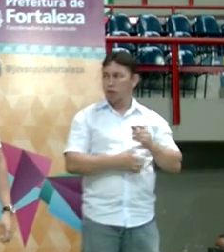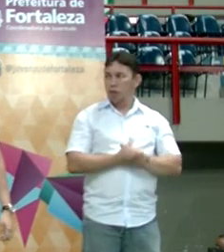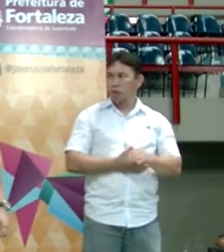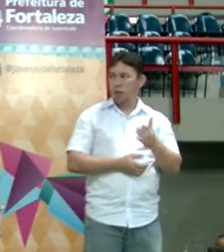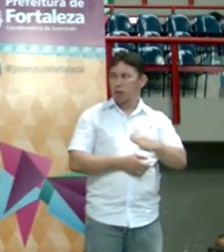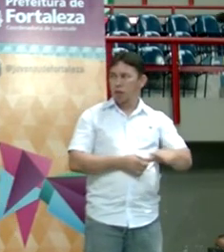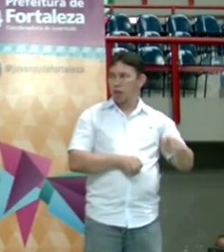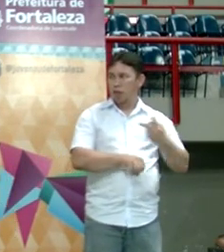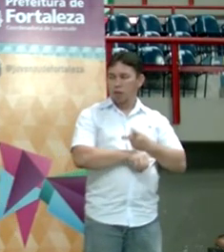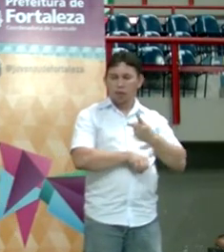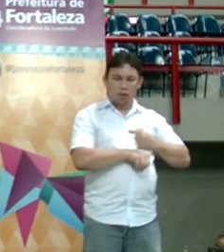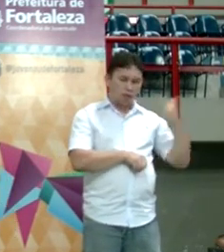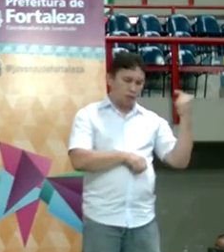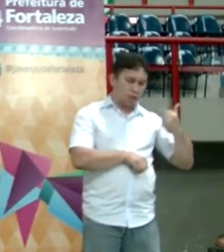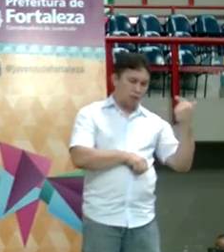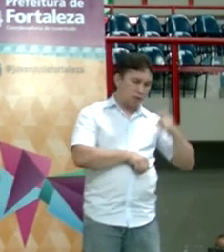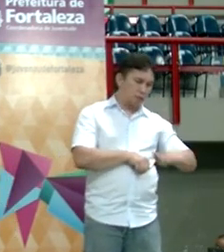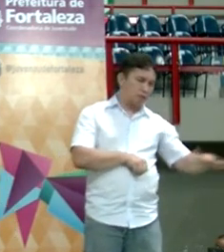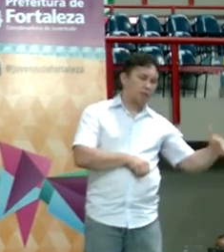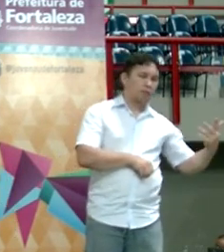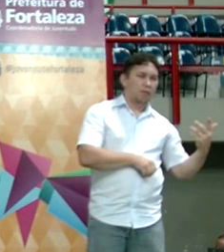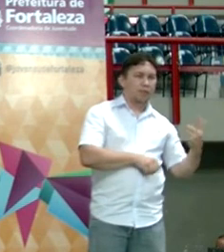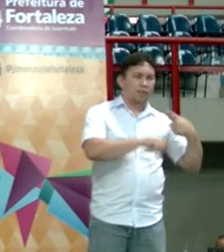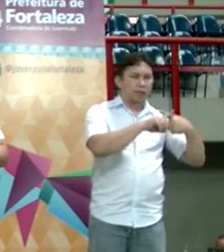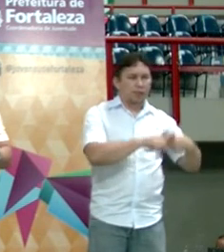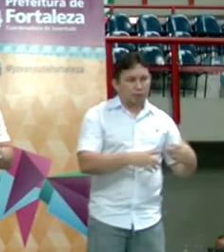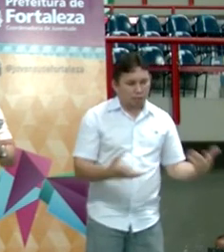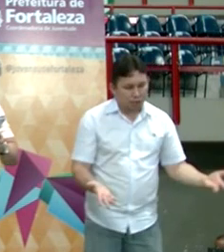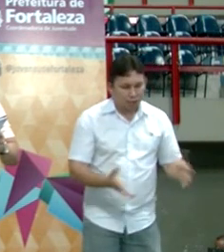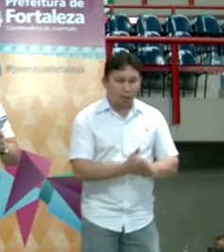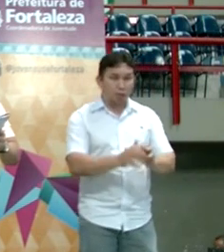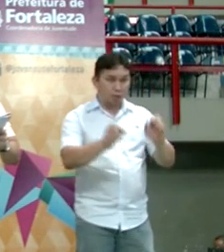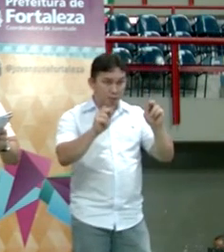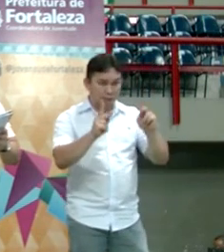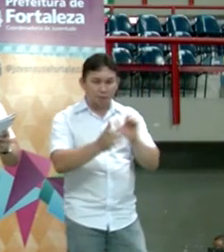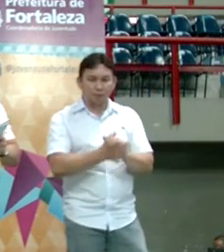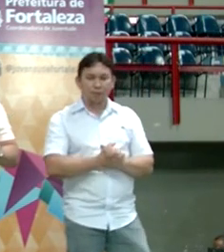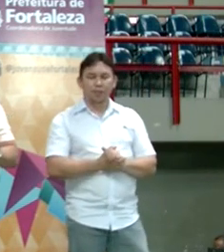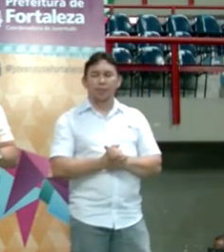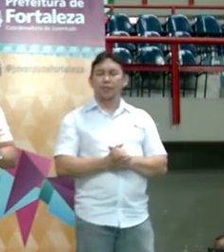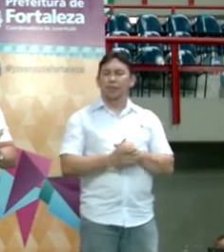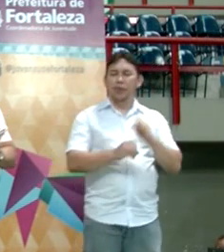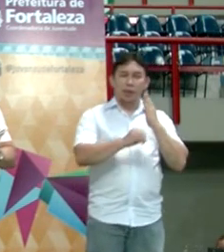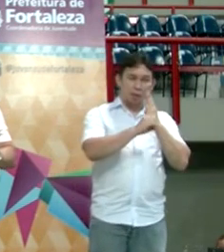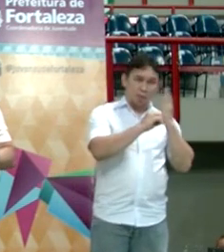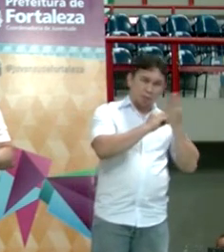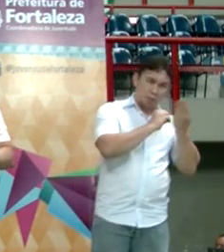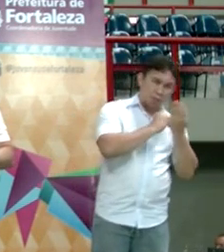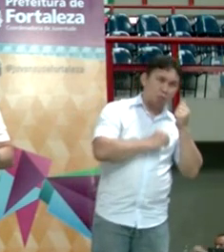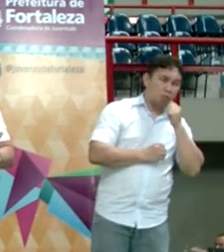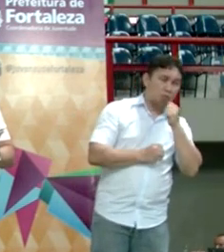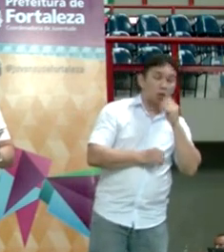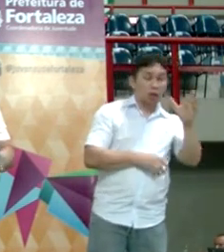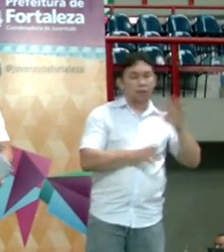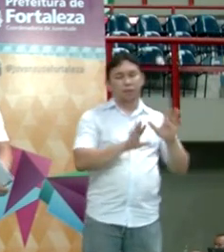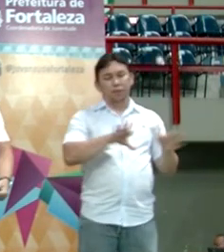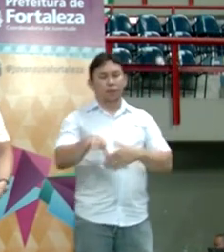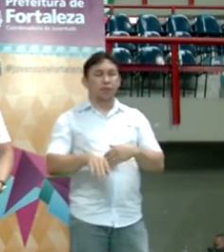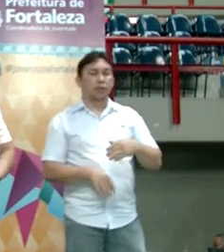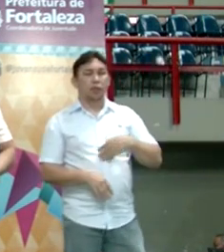prata, tinha sido do 2º lugar no campeonato de criança, tá certo? Você botou a setinha aí do Marx, né? Bota